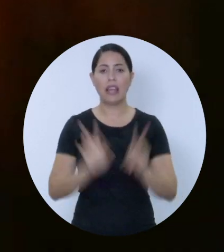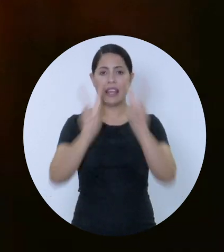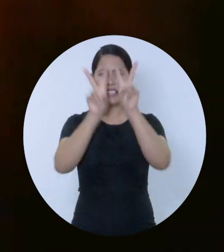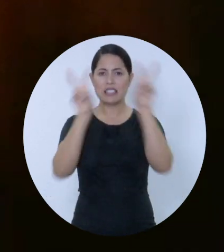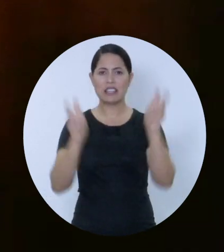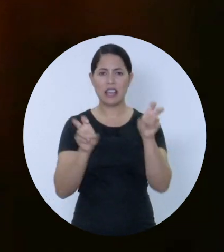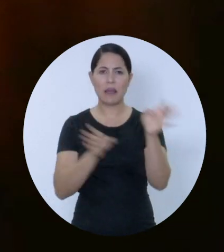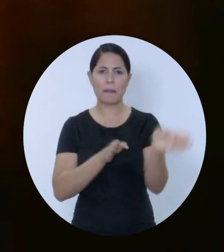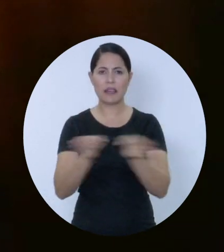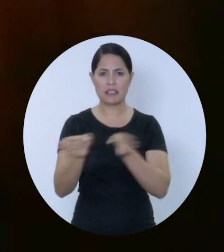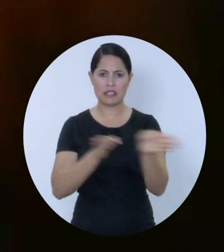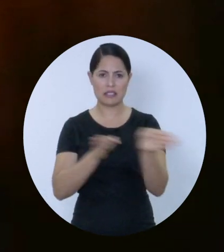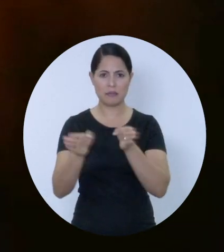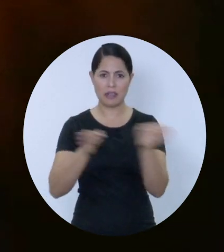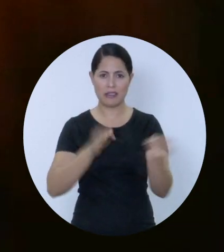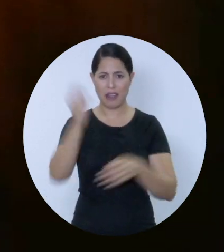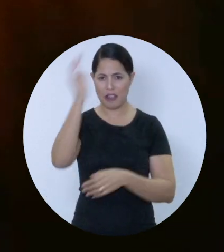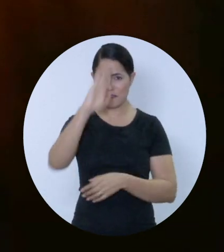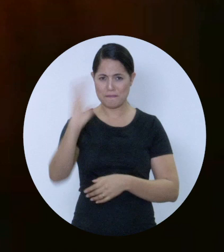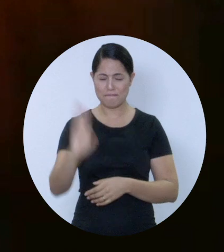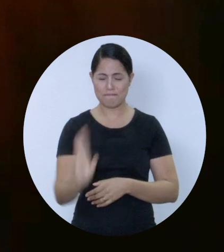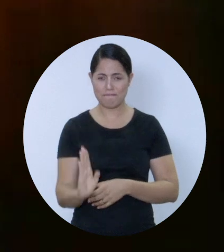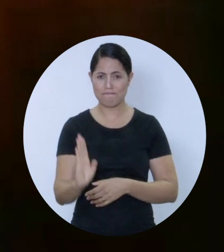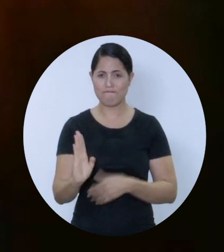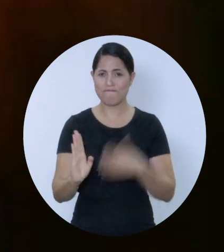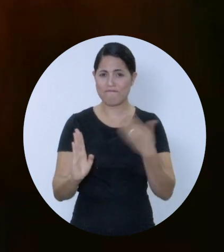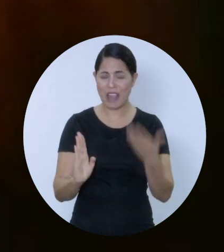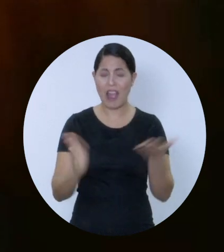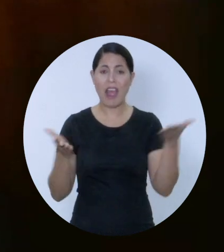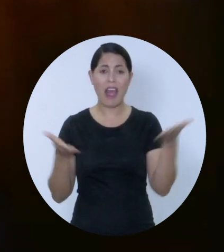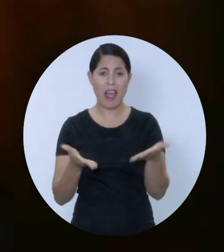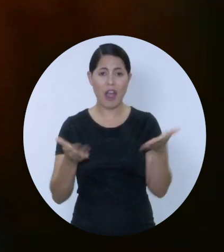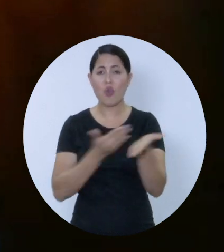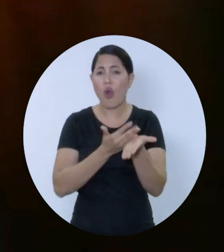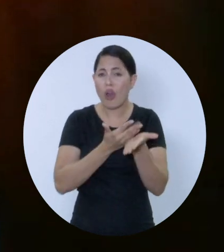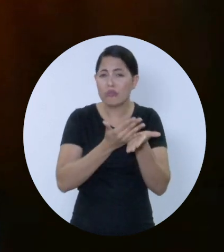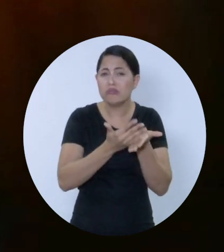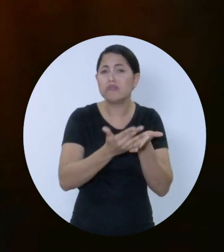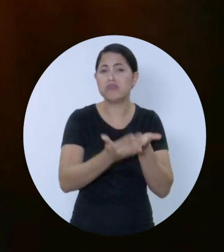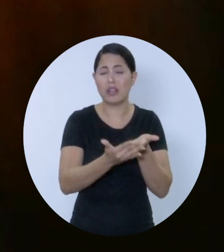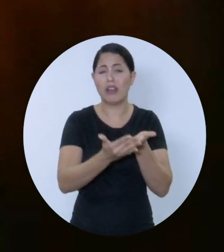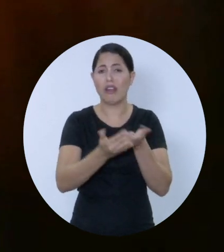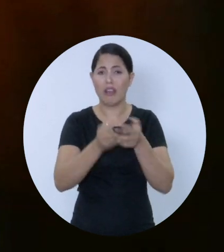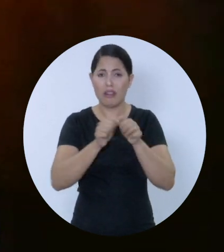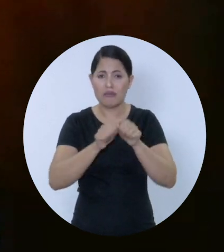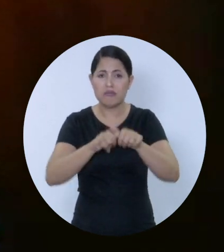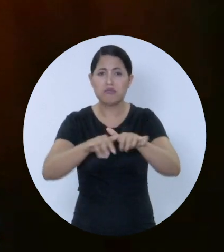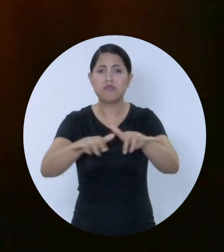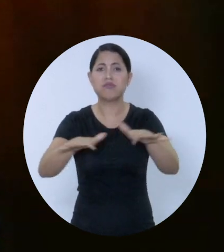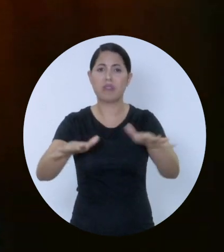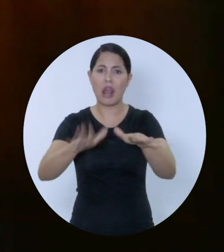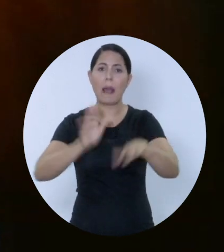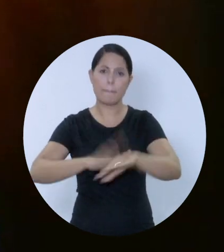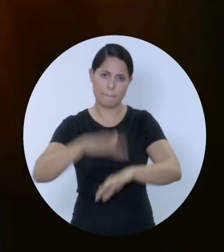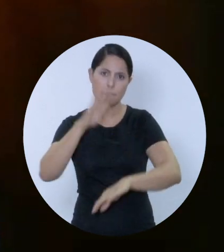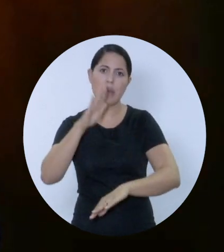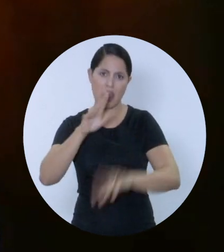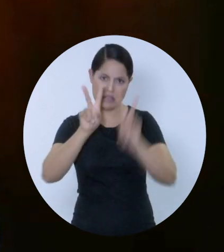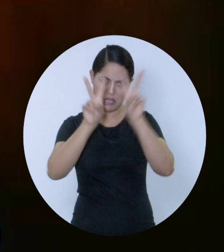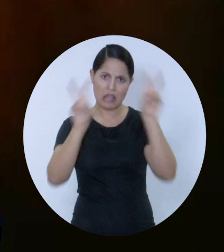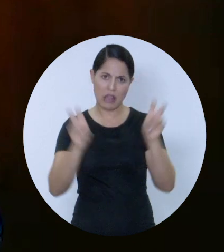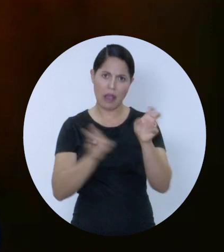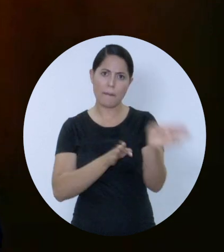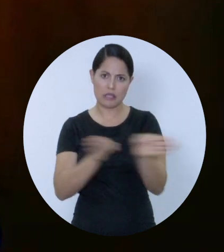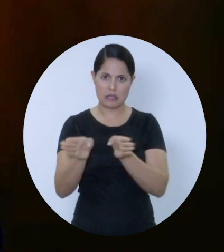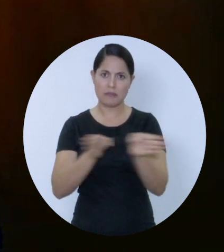Em relação à acessibilidade no país, eu acho que agora é que está começando a ser mais